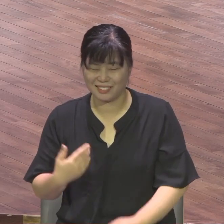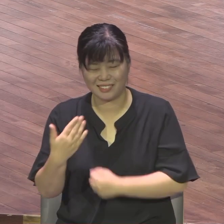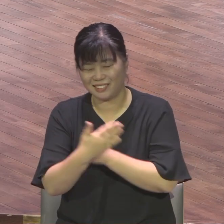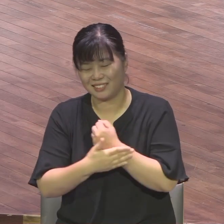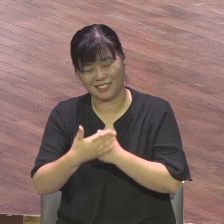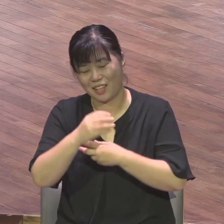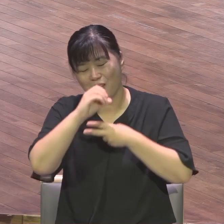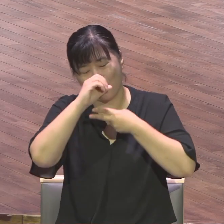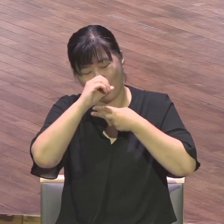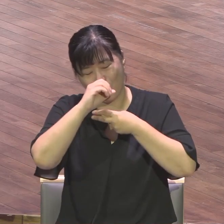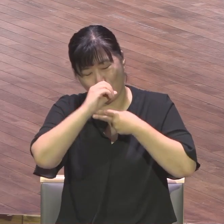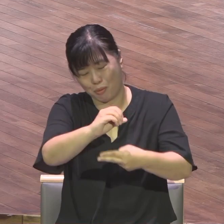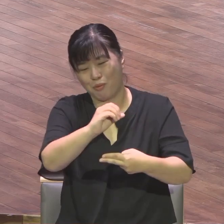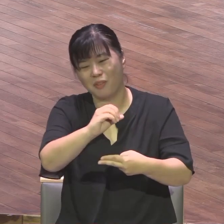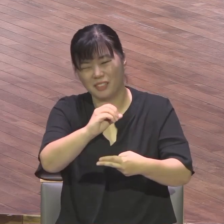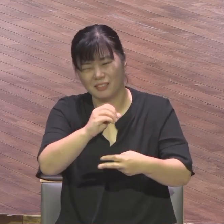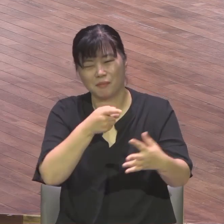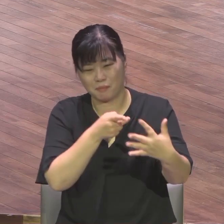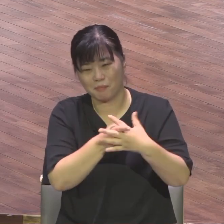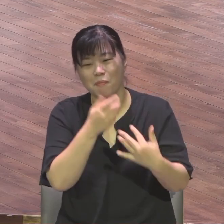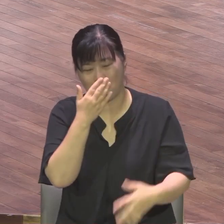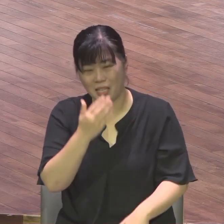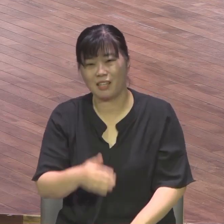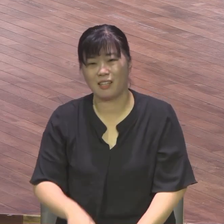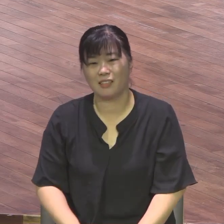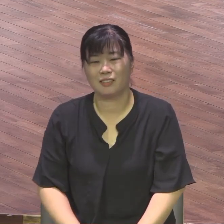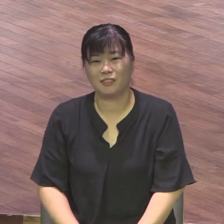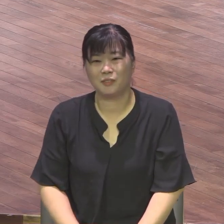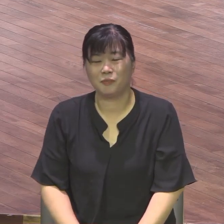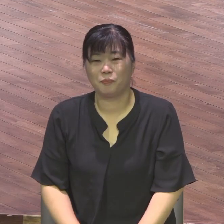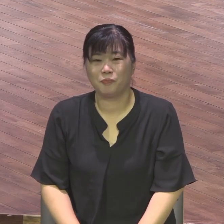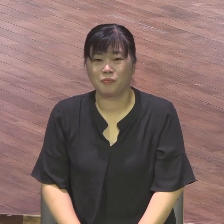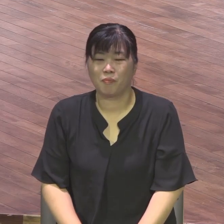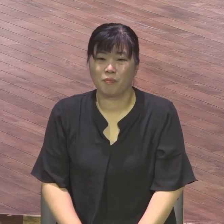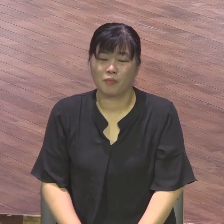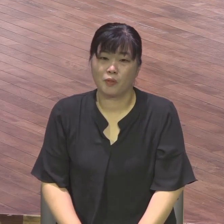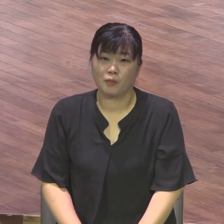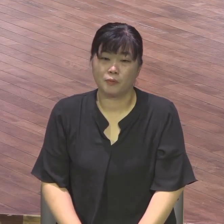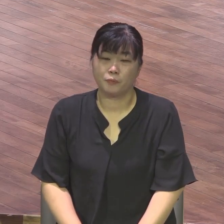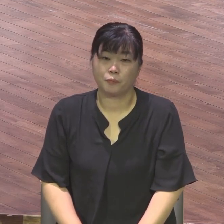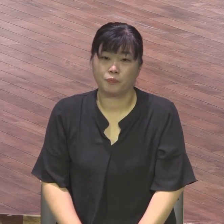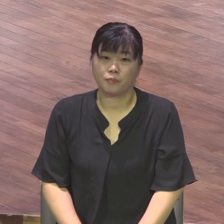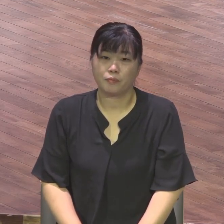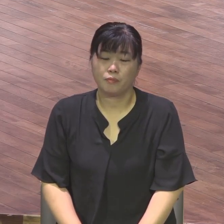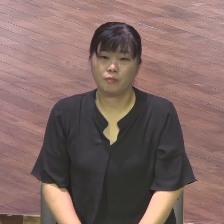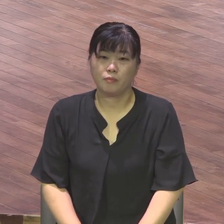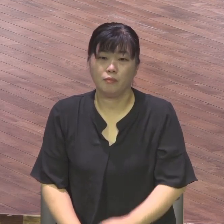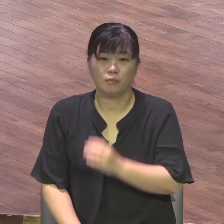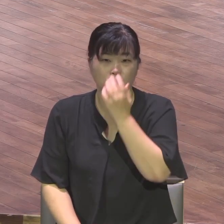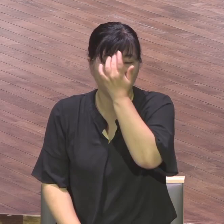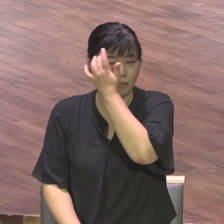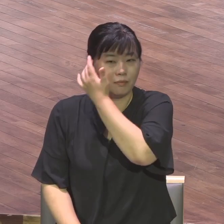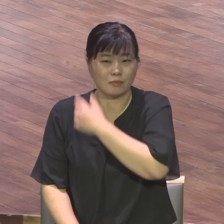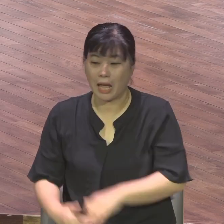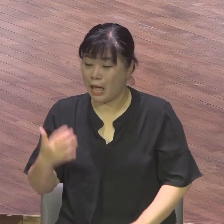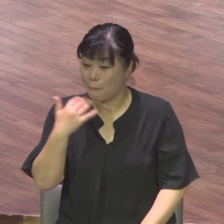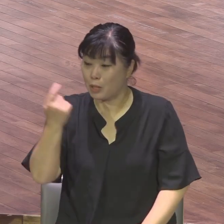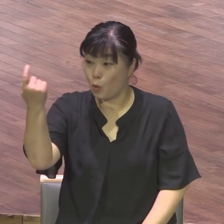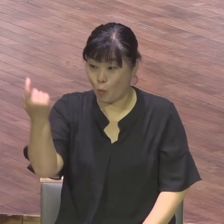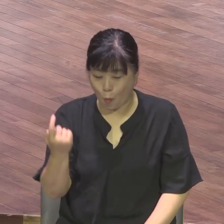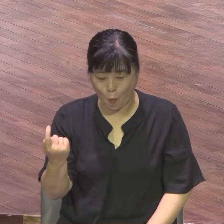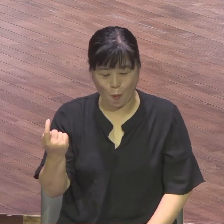못 받았기 때문에 본문에 보면요 고넬료와 베드로가 서로에게 일어났던 상황을 소통하는데